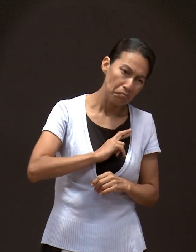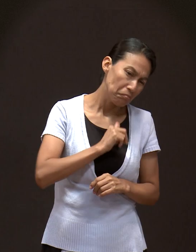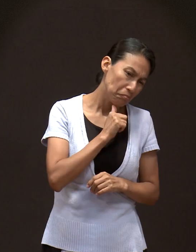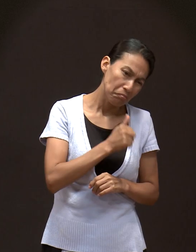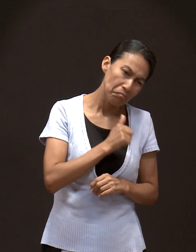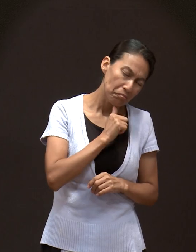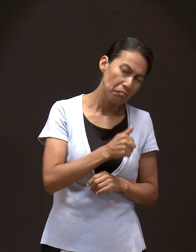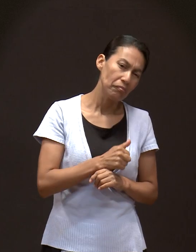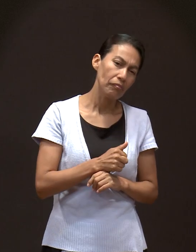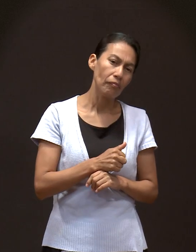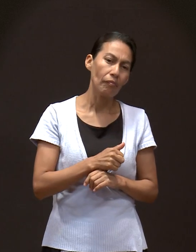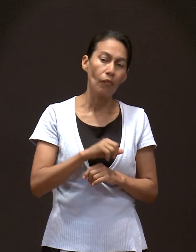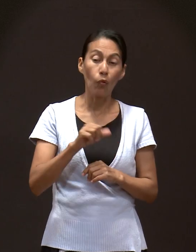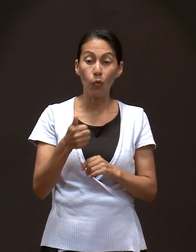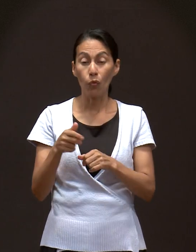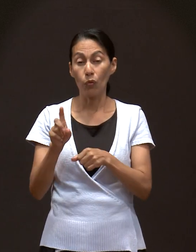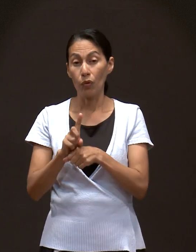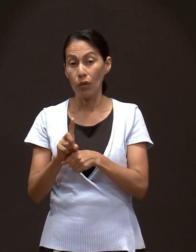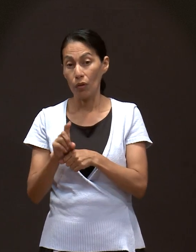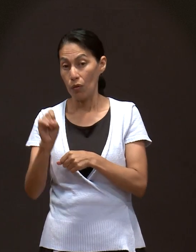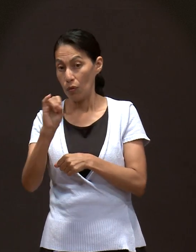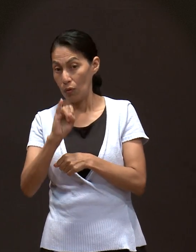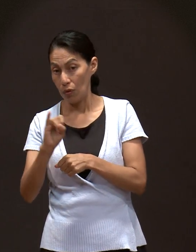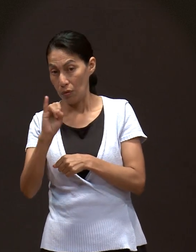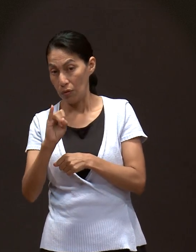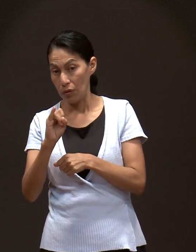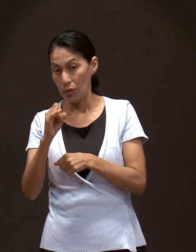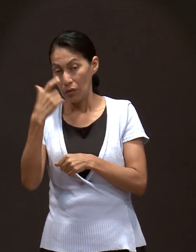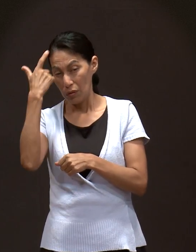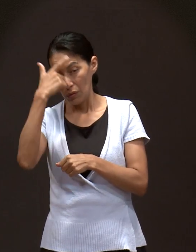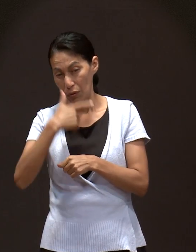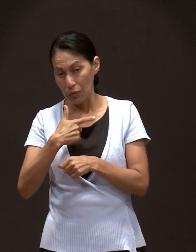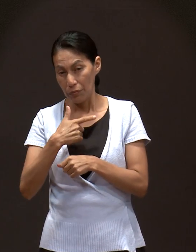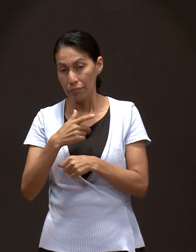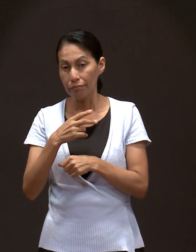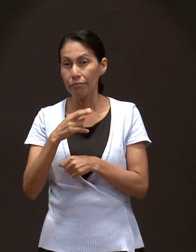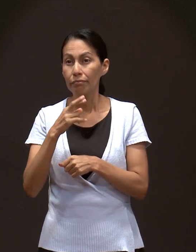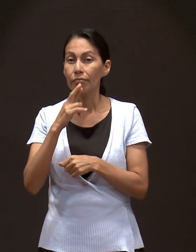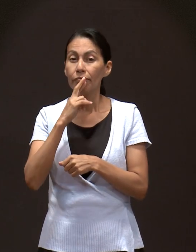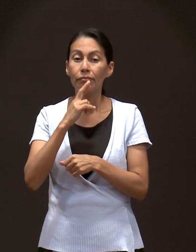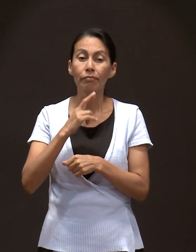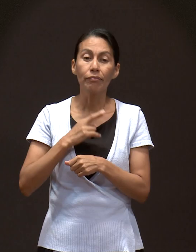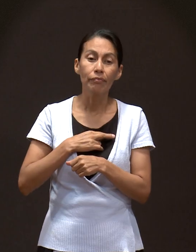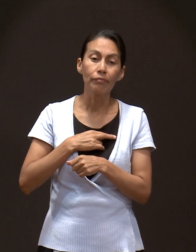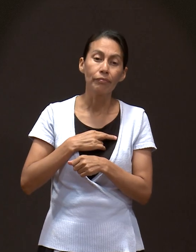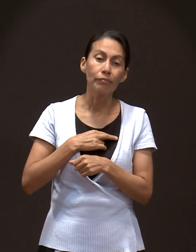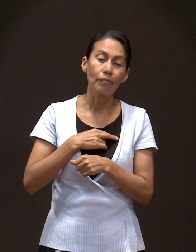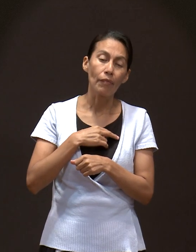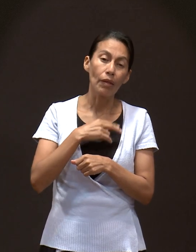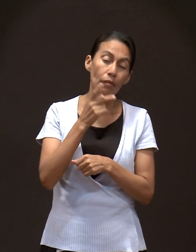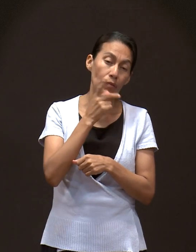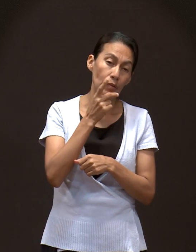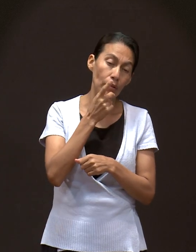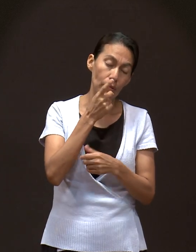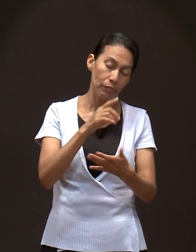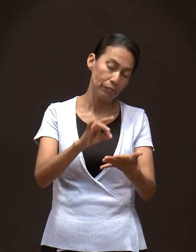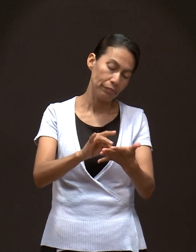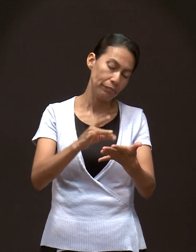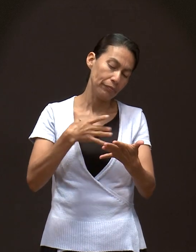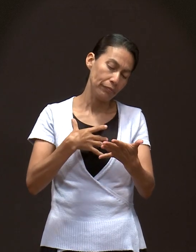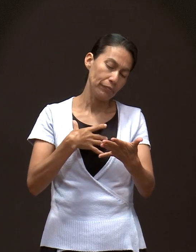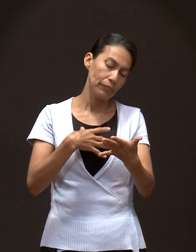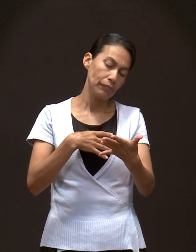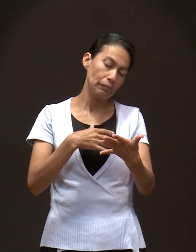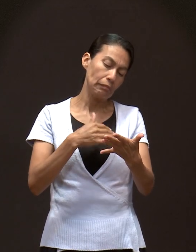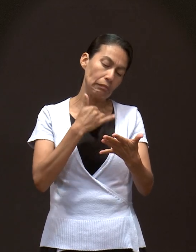respondió. Dije, bueno, tal vez al próximo día. Entonces, el jueves en la tarde-noche, otra vez me responde y me dice, Kevin, lo